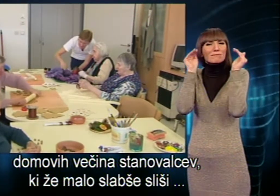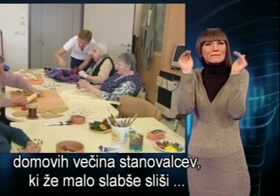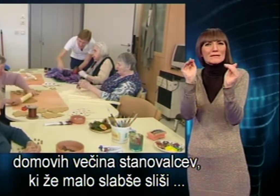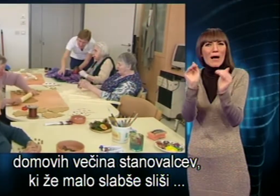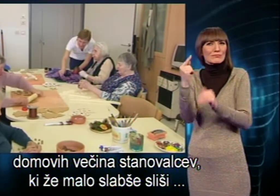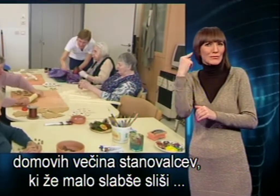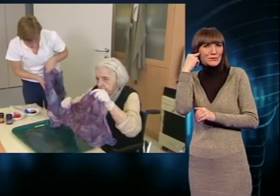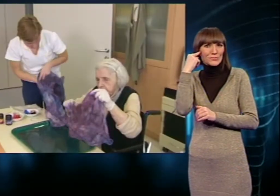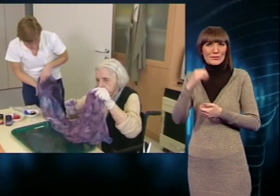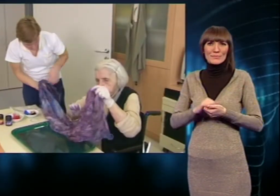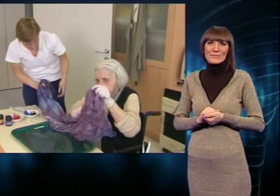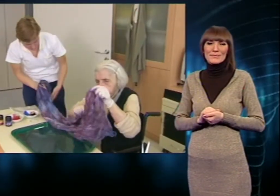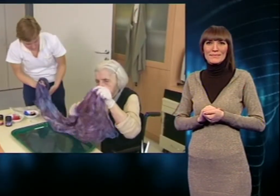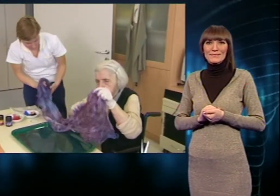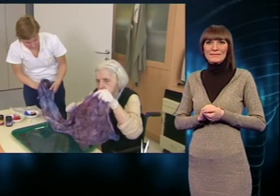ne.